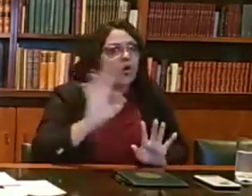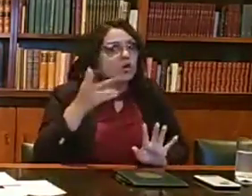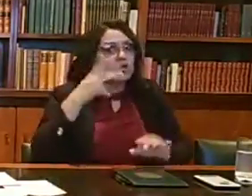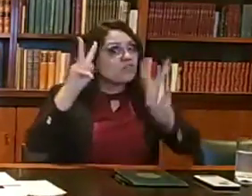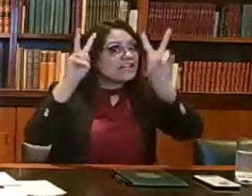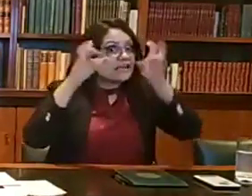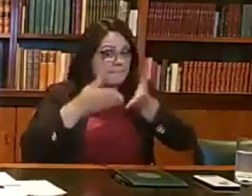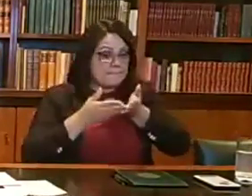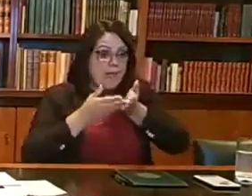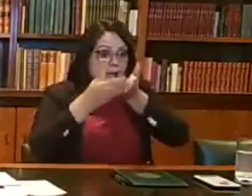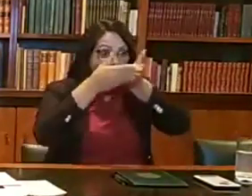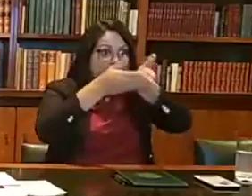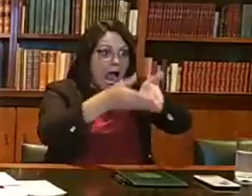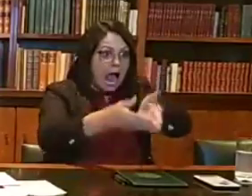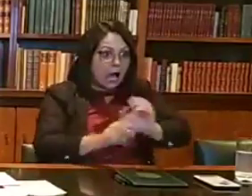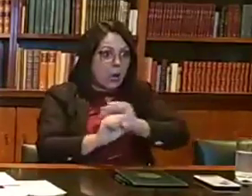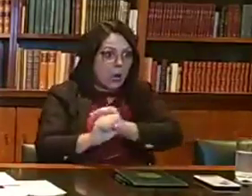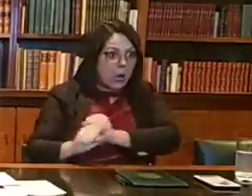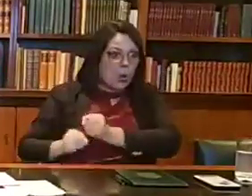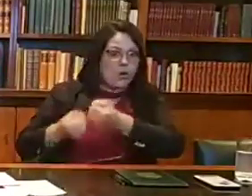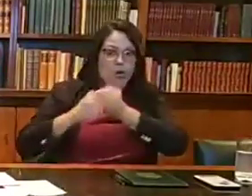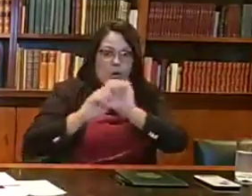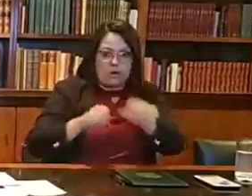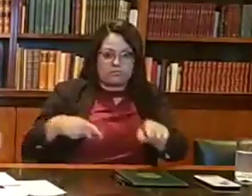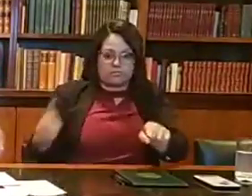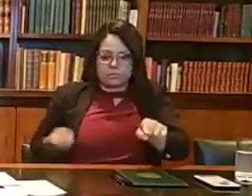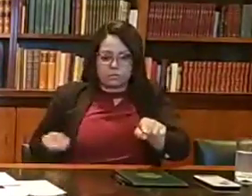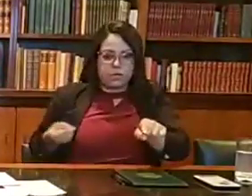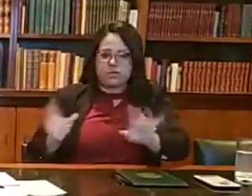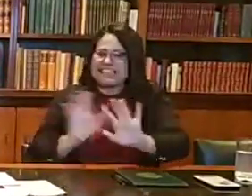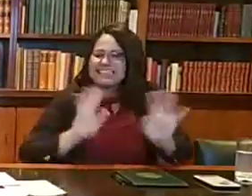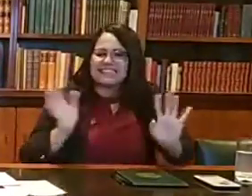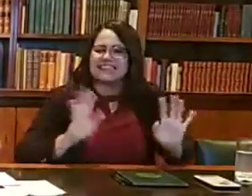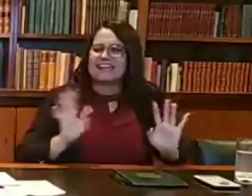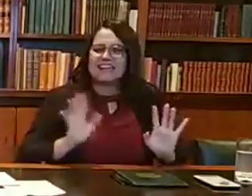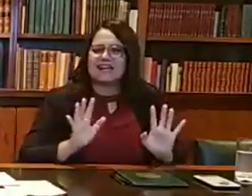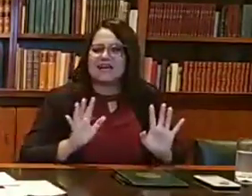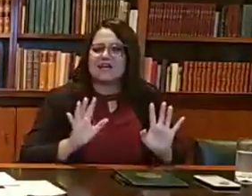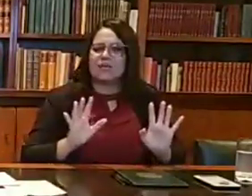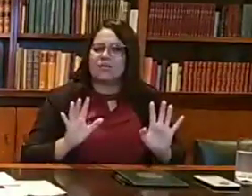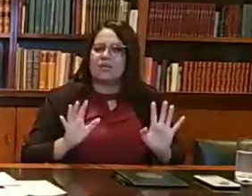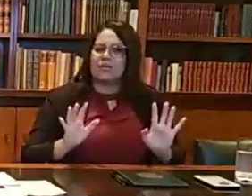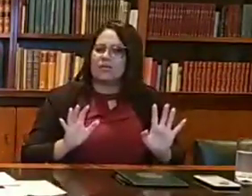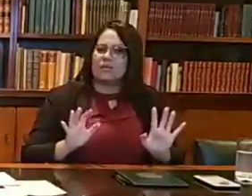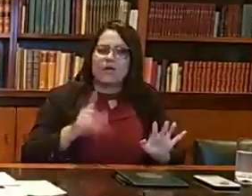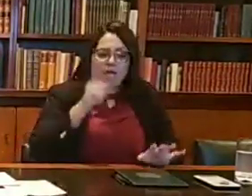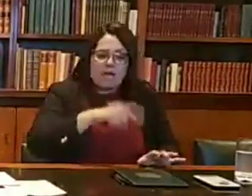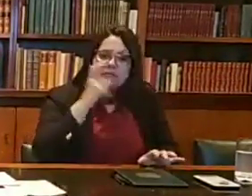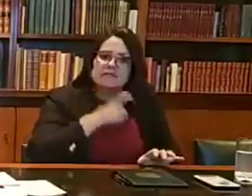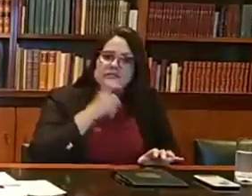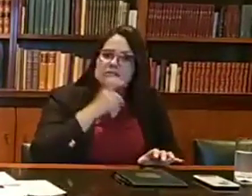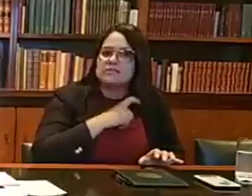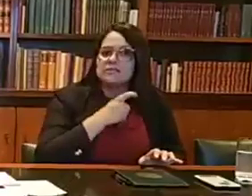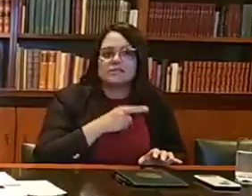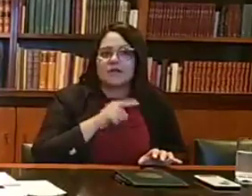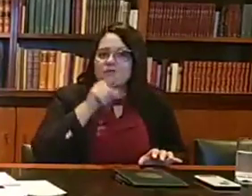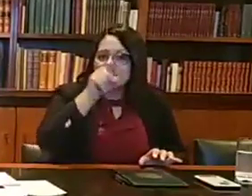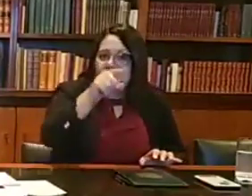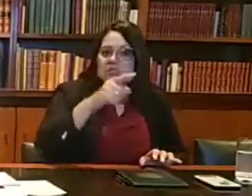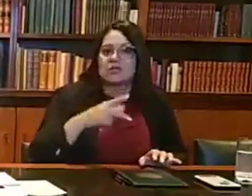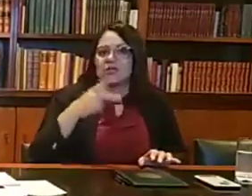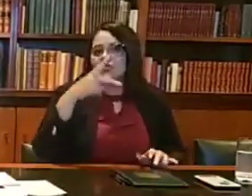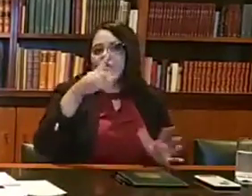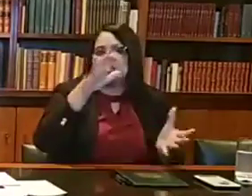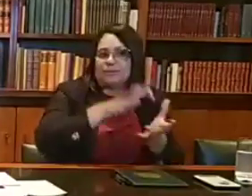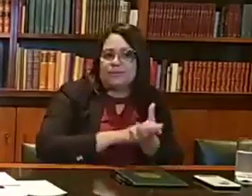entrando em área de proteção, acabando com tudo, que essa é a visão que eles vendem. Não, são barcos. A mentira que eles vendem. Você, sua